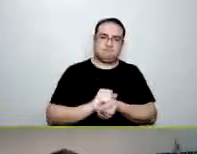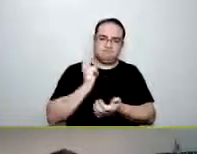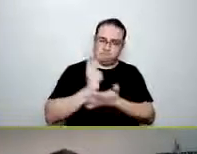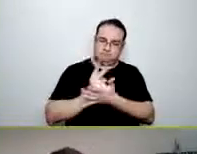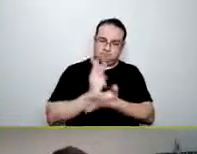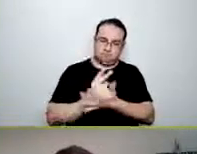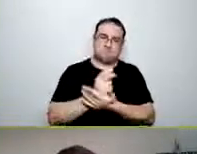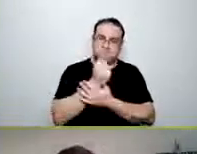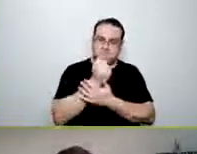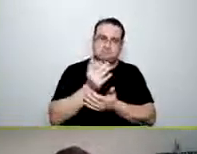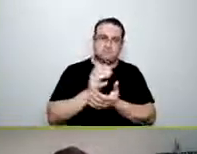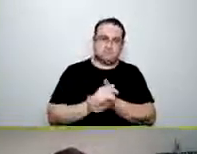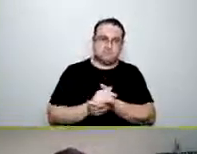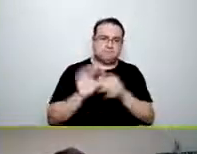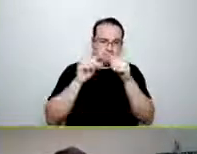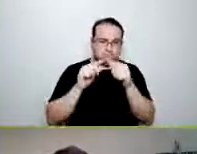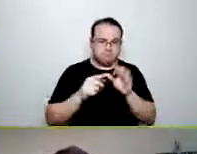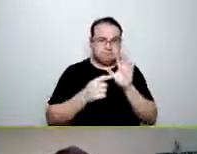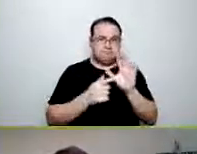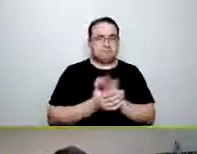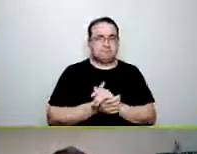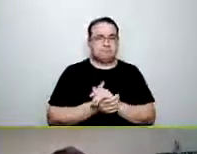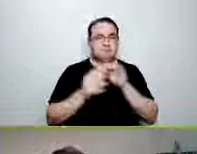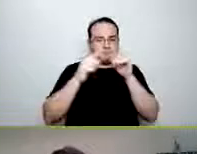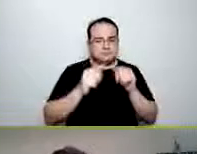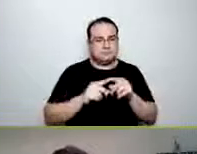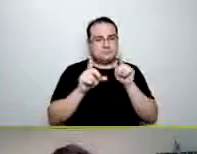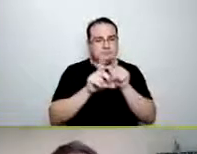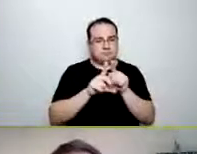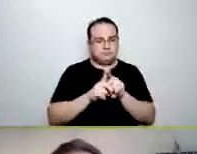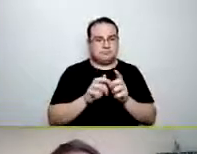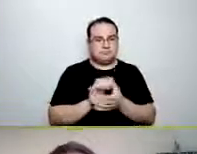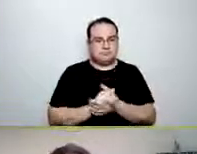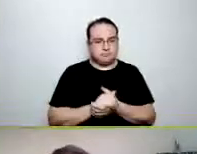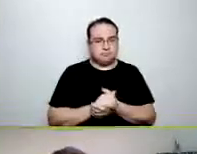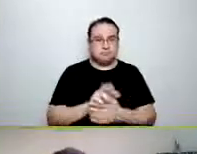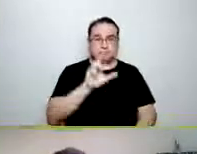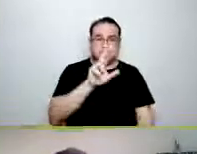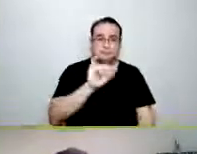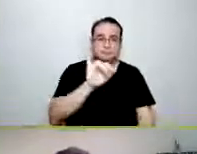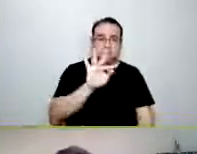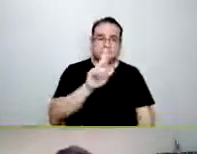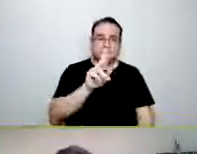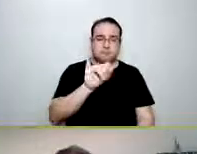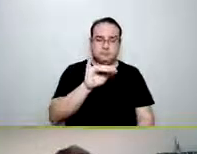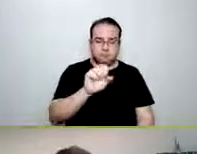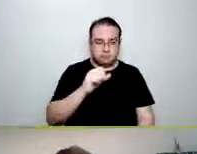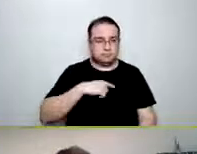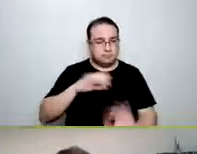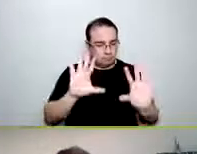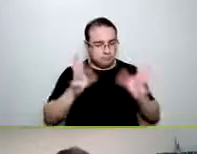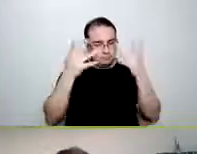cotidiano, eventos cotidianos, mas também de rituais, né? Celebrações, festivais,